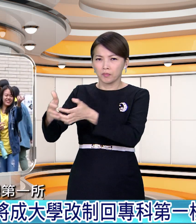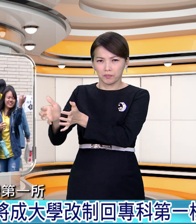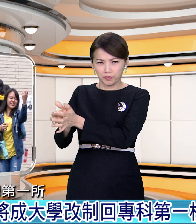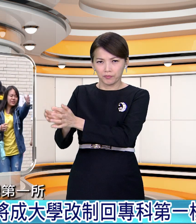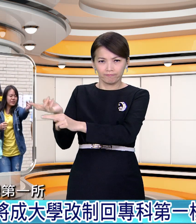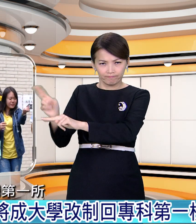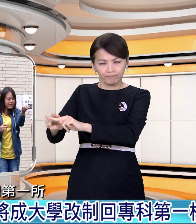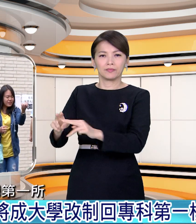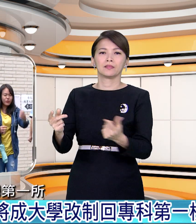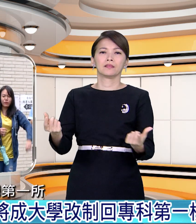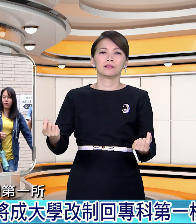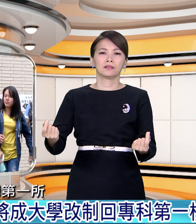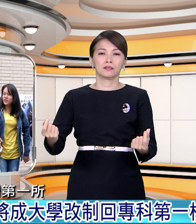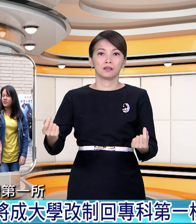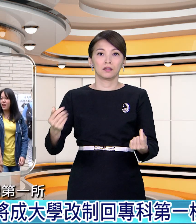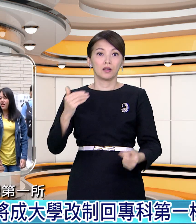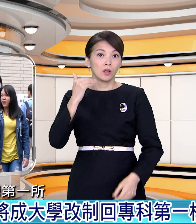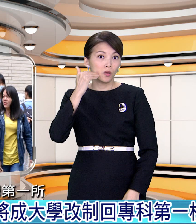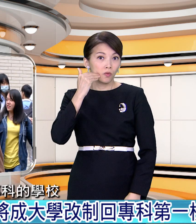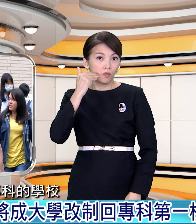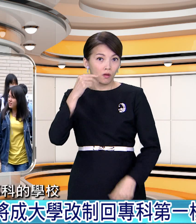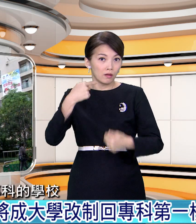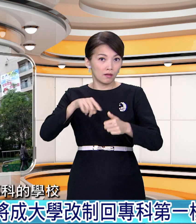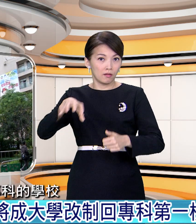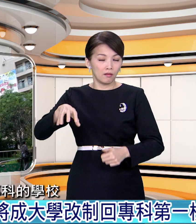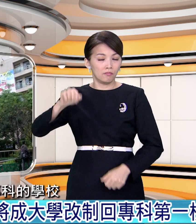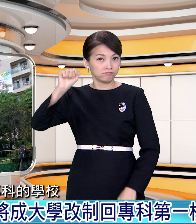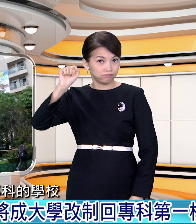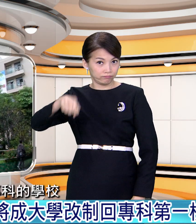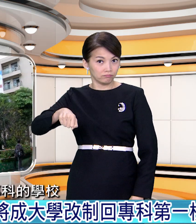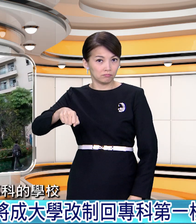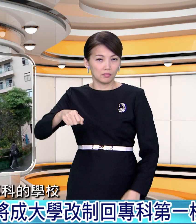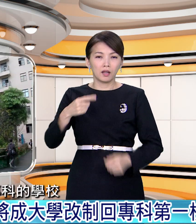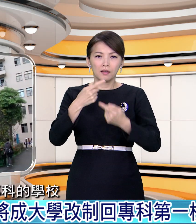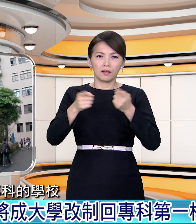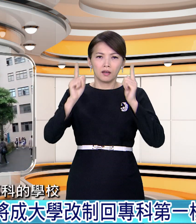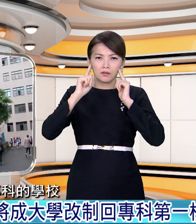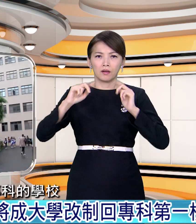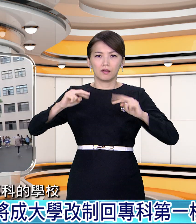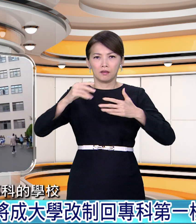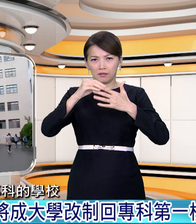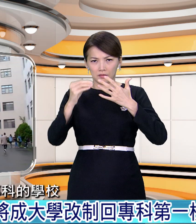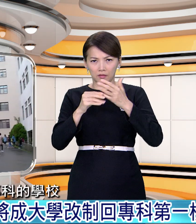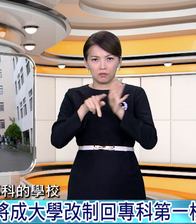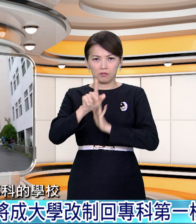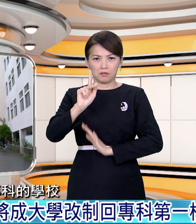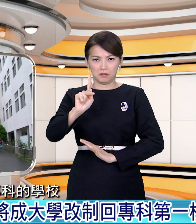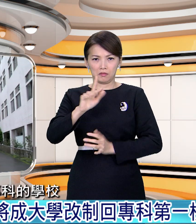会成为全台湾第一所由大学改制回专科的学校。